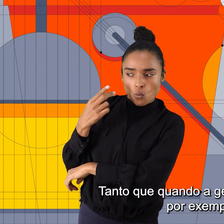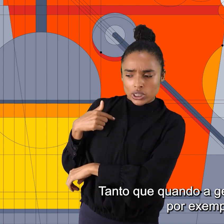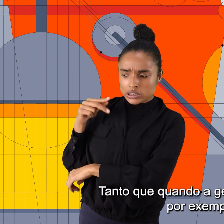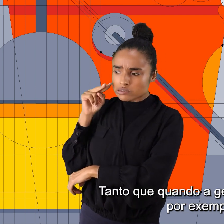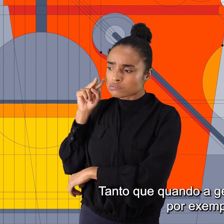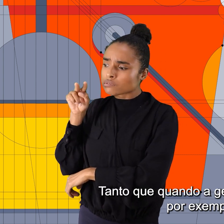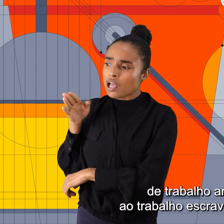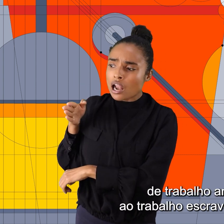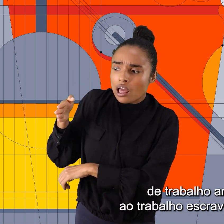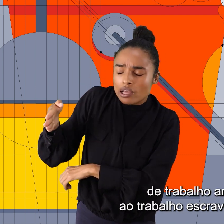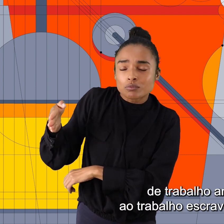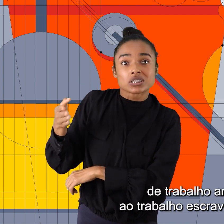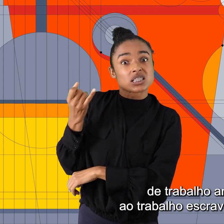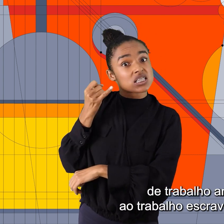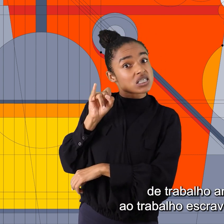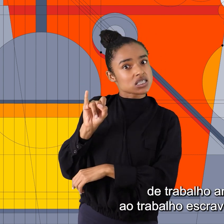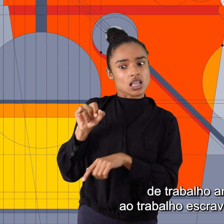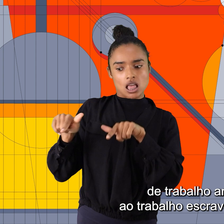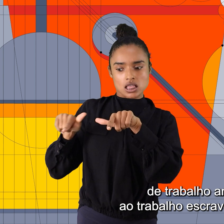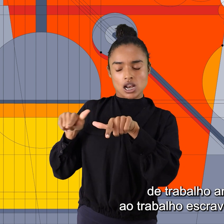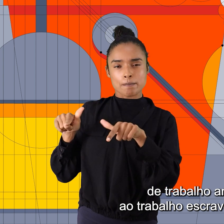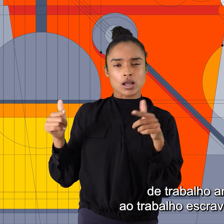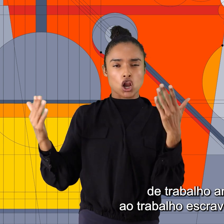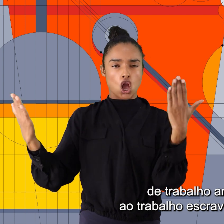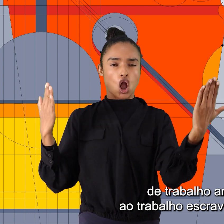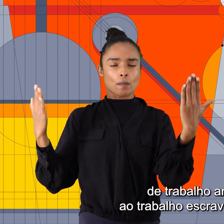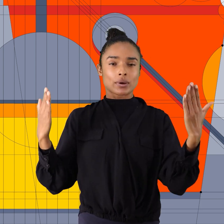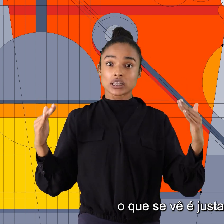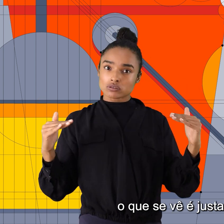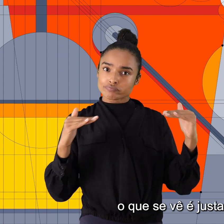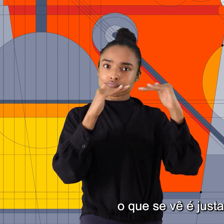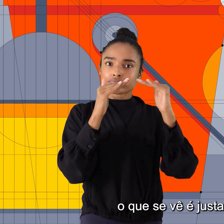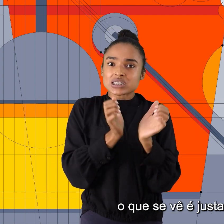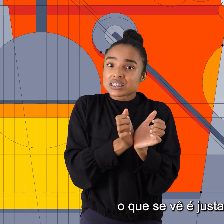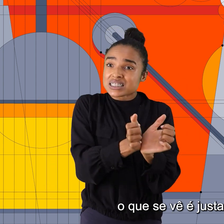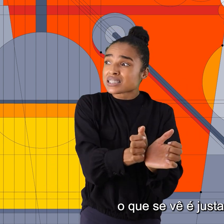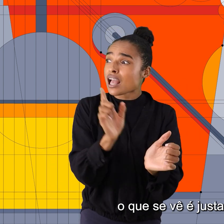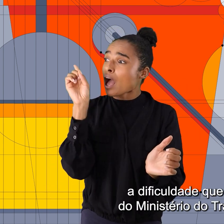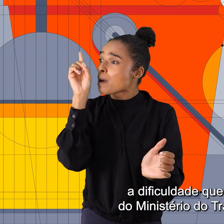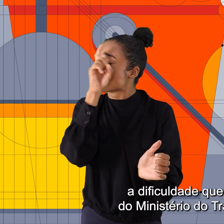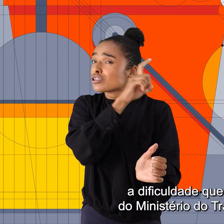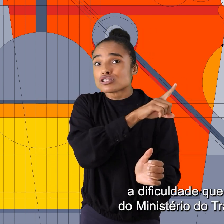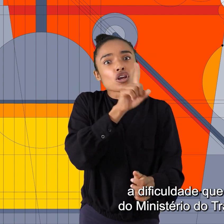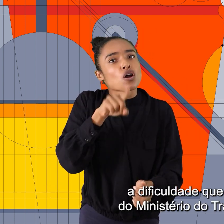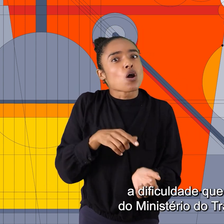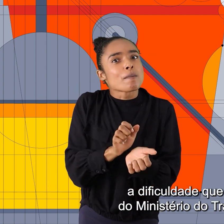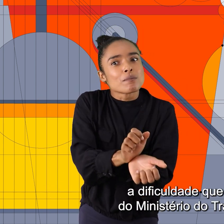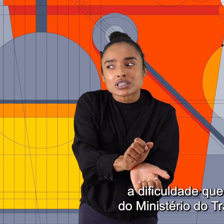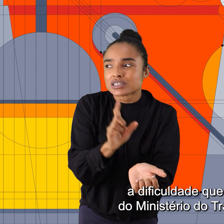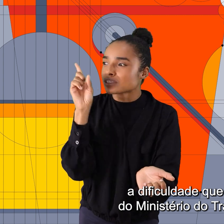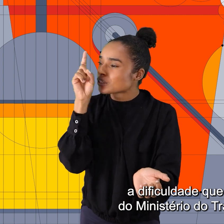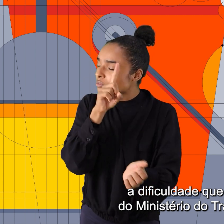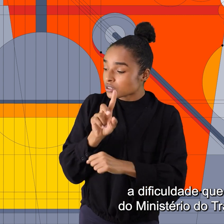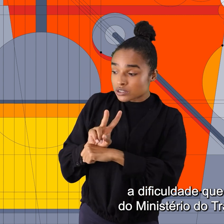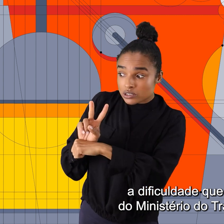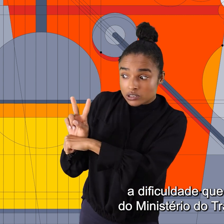quando a gente ouve falar, por exemplo, de trabalho análogo ao trabalho escravo no Brasil, o que se vê é justamente isso, a dificuldade